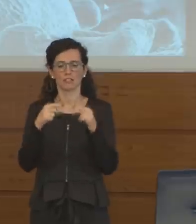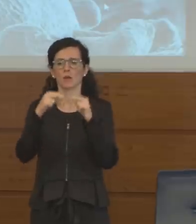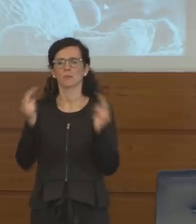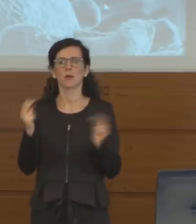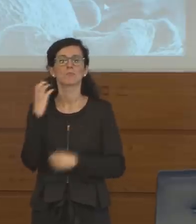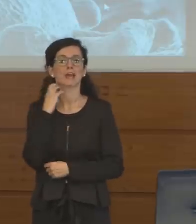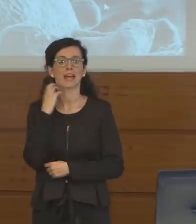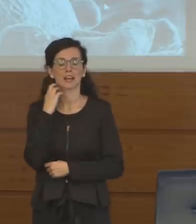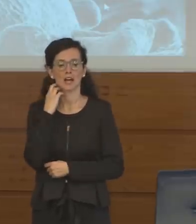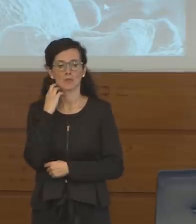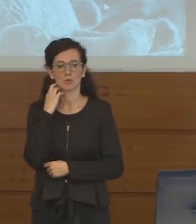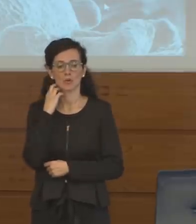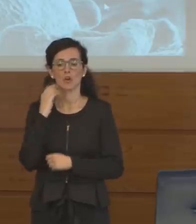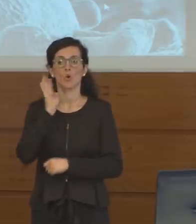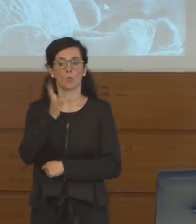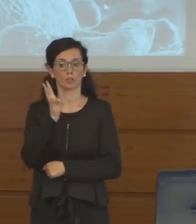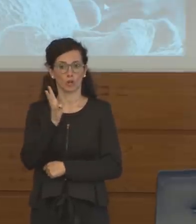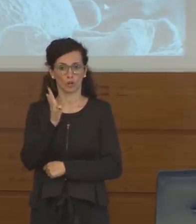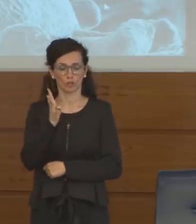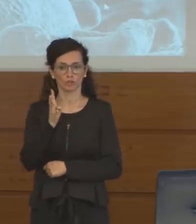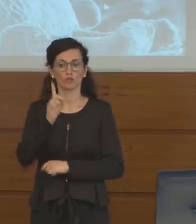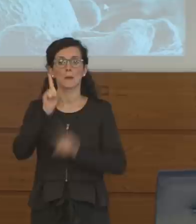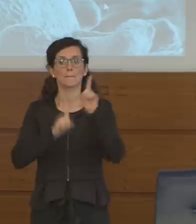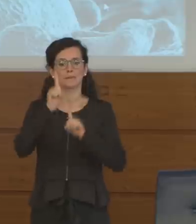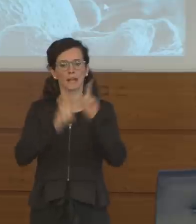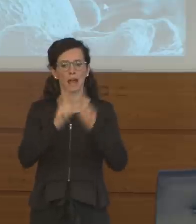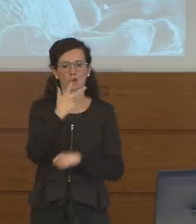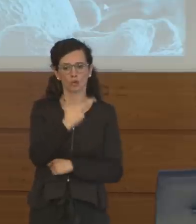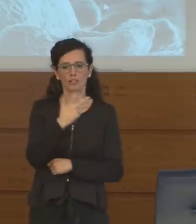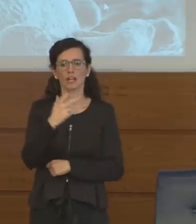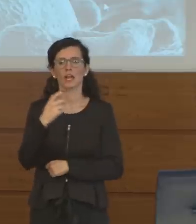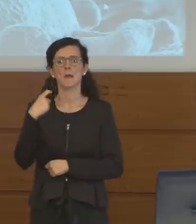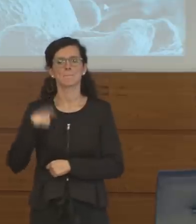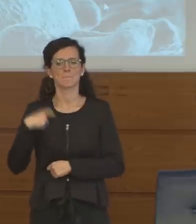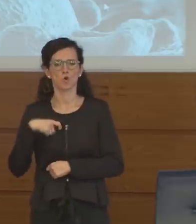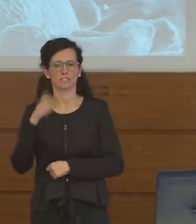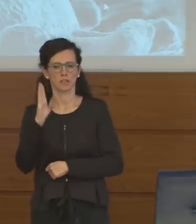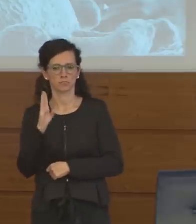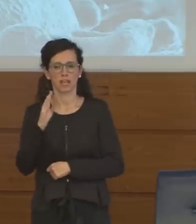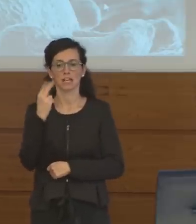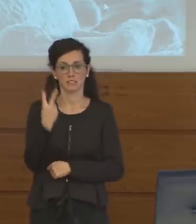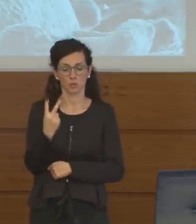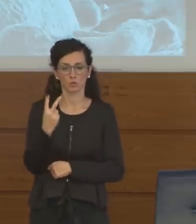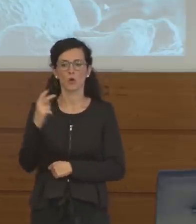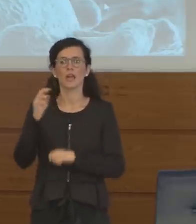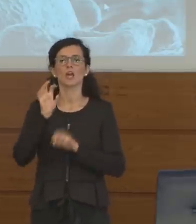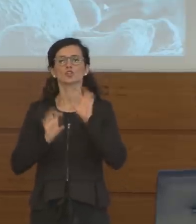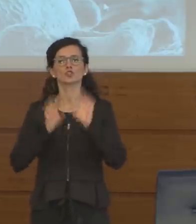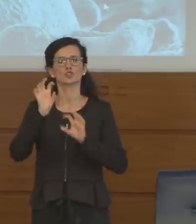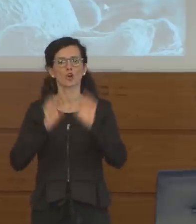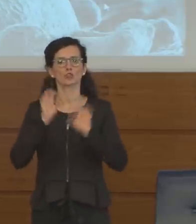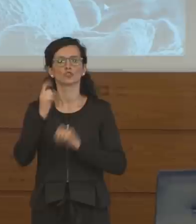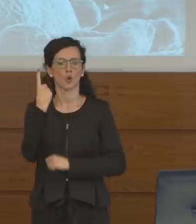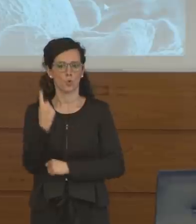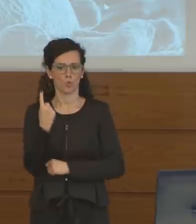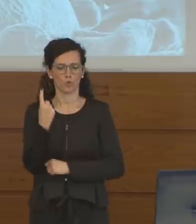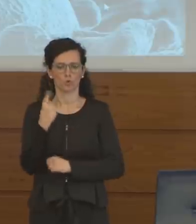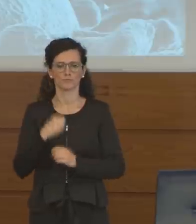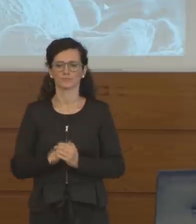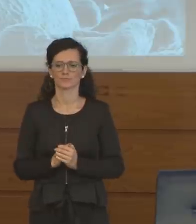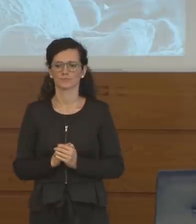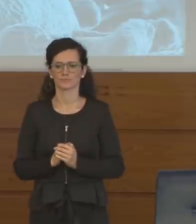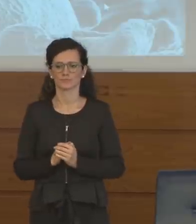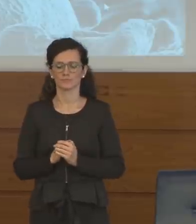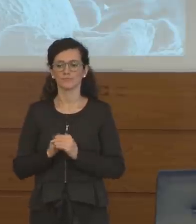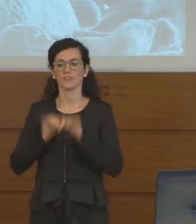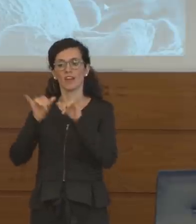di Bergamo 14, Milano 3, Monza Brianza 2, Sondrio 1. Il